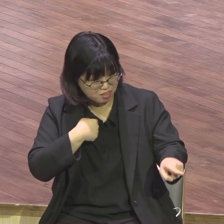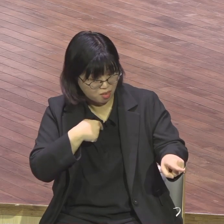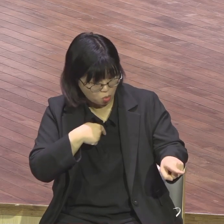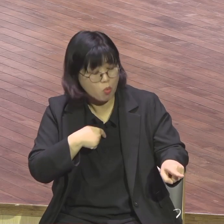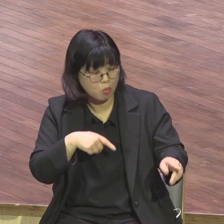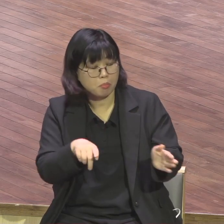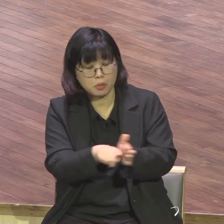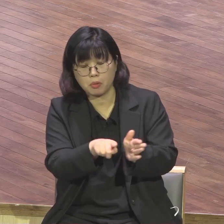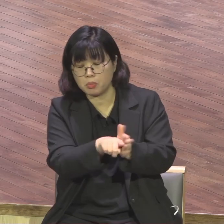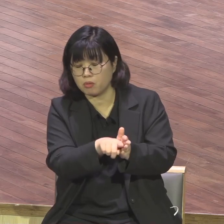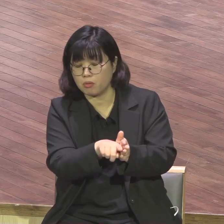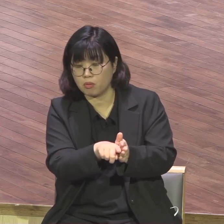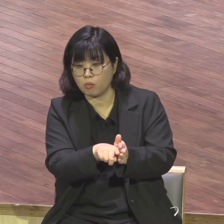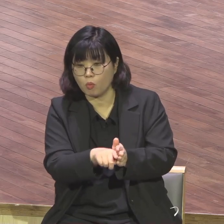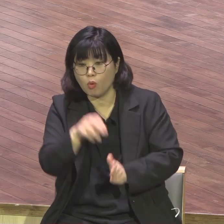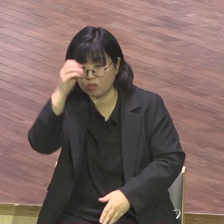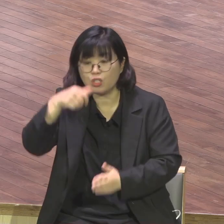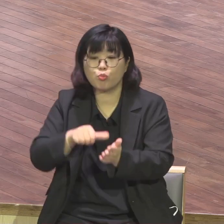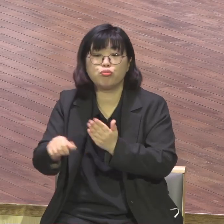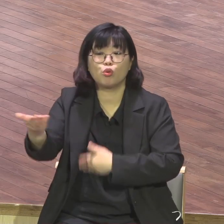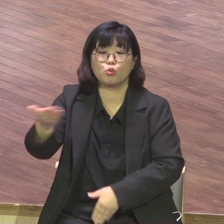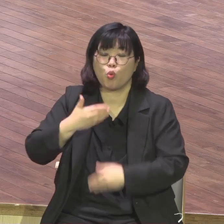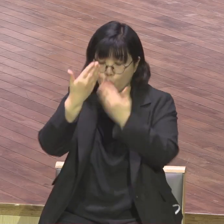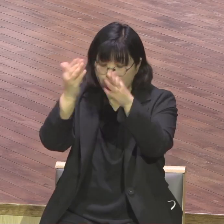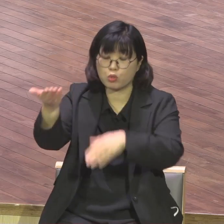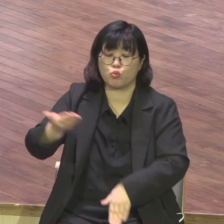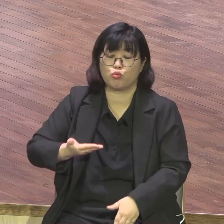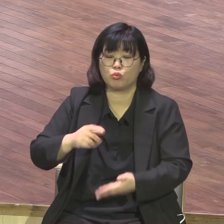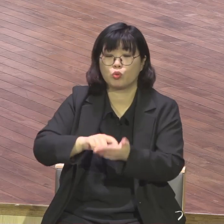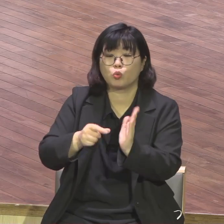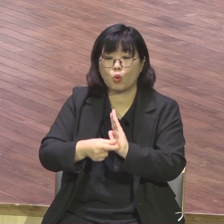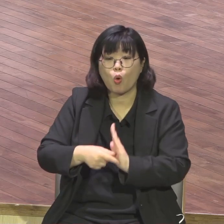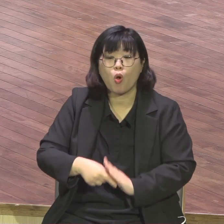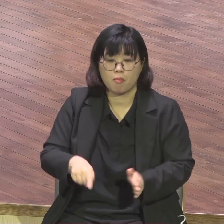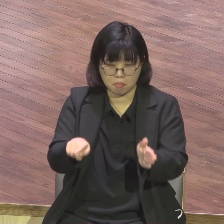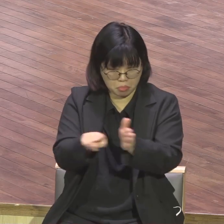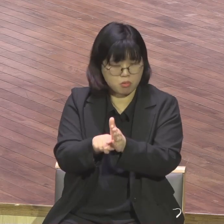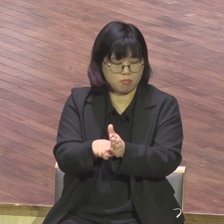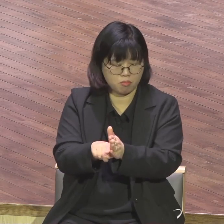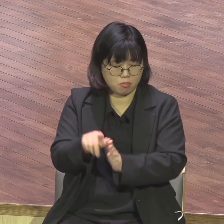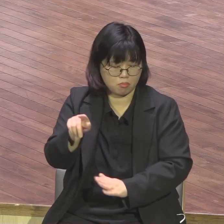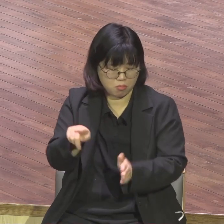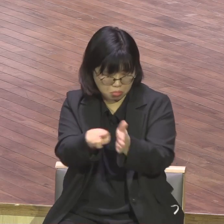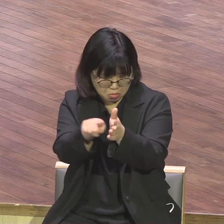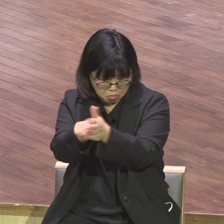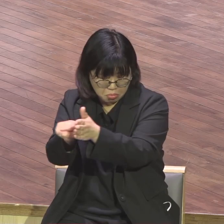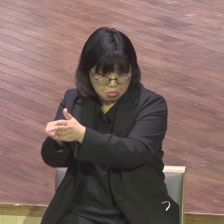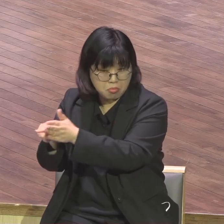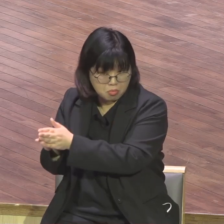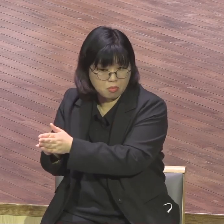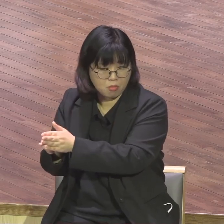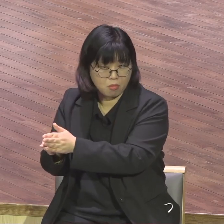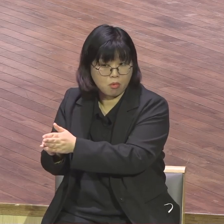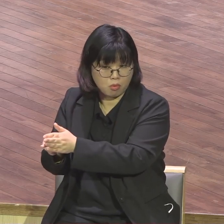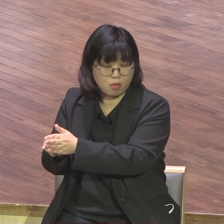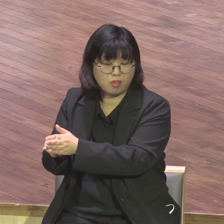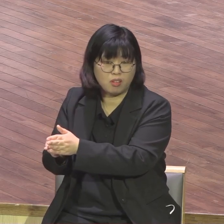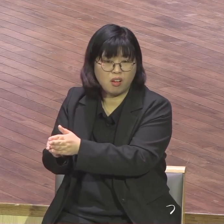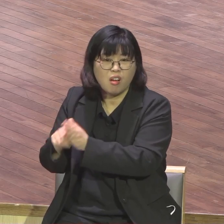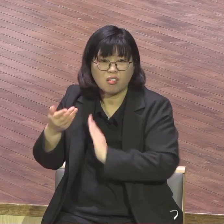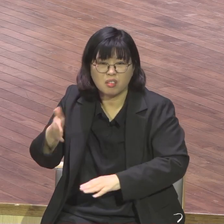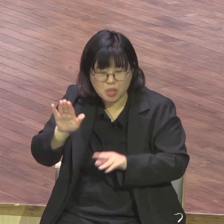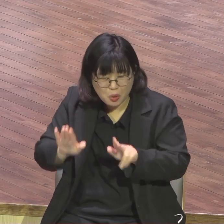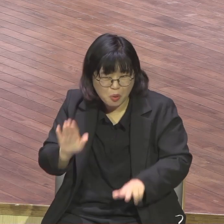세상 사람들도 그랬는데 이 상류층은 그랬는데 소시로 거짓말하고 말했다 이 또